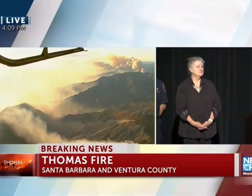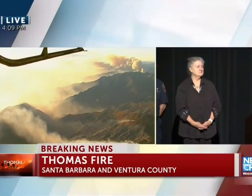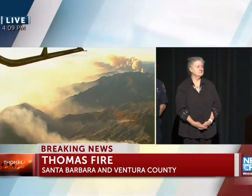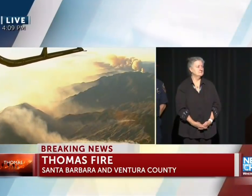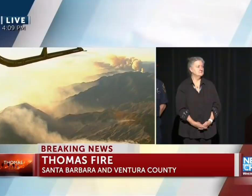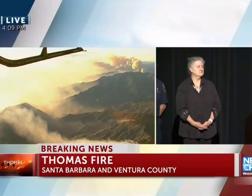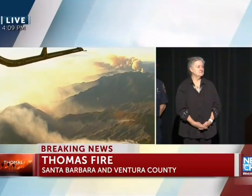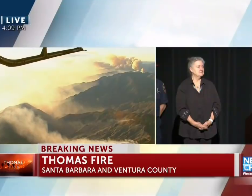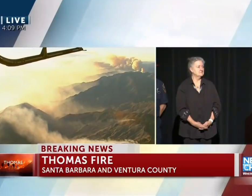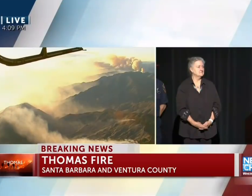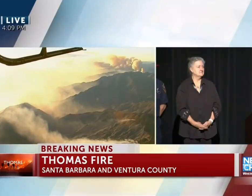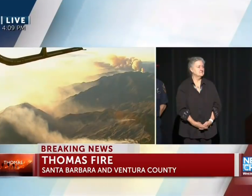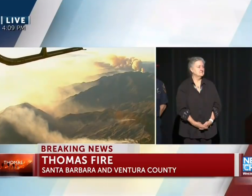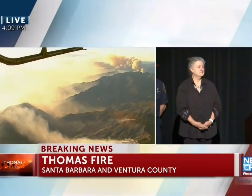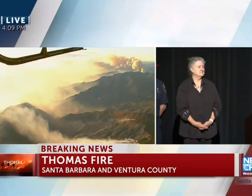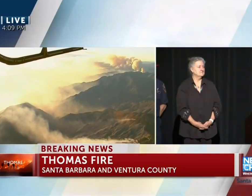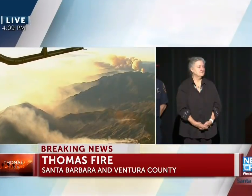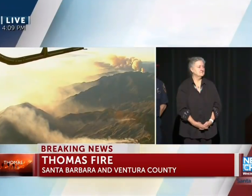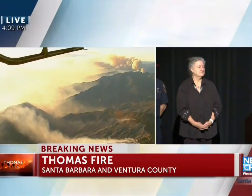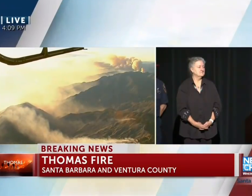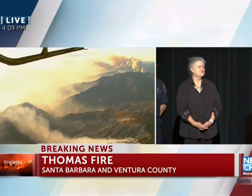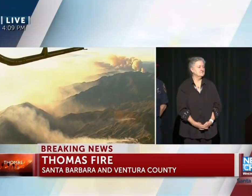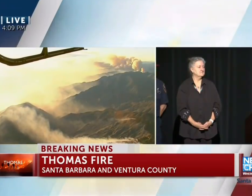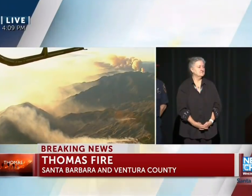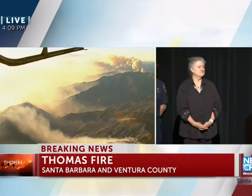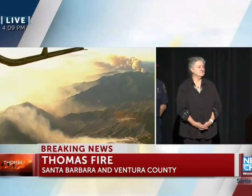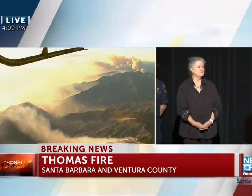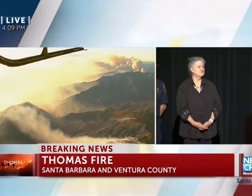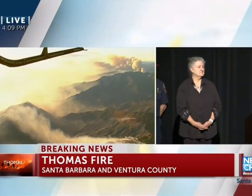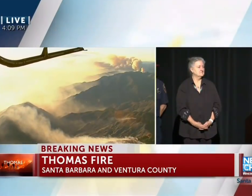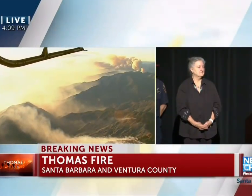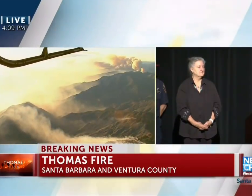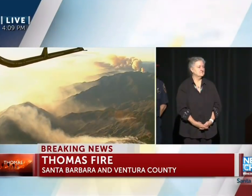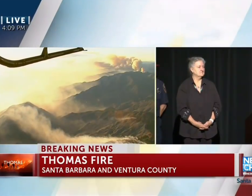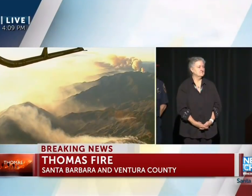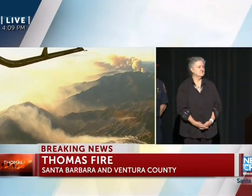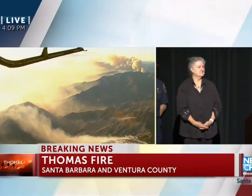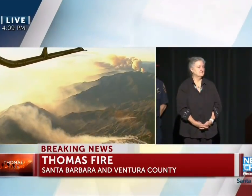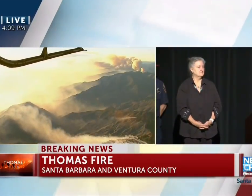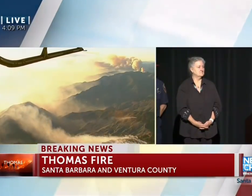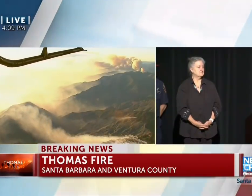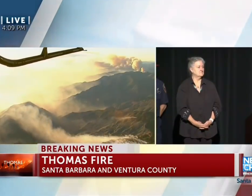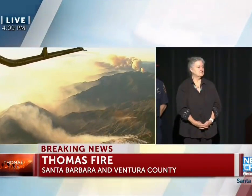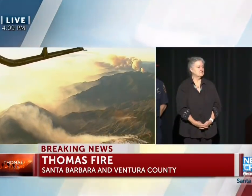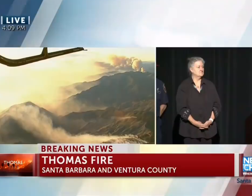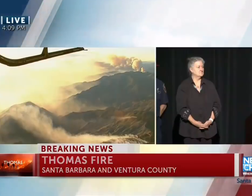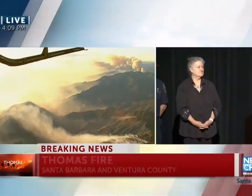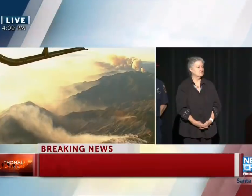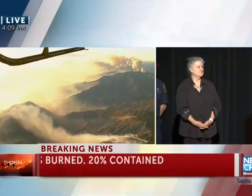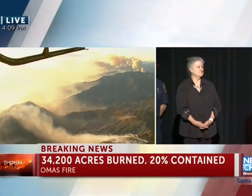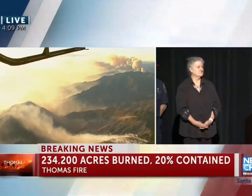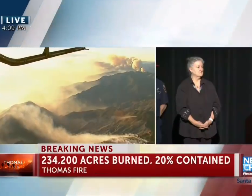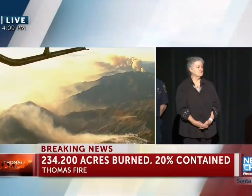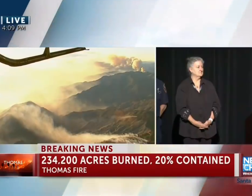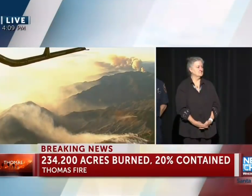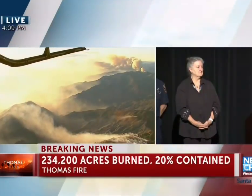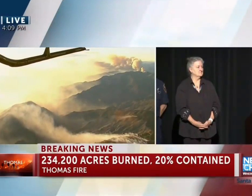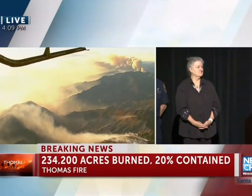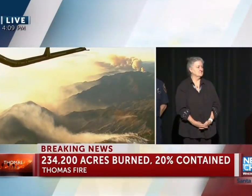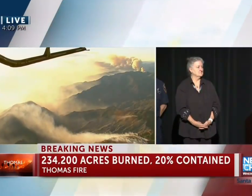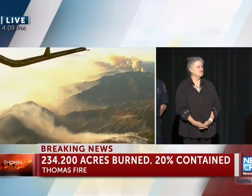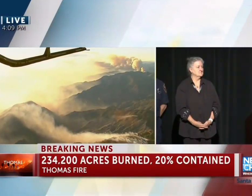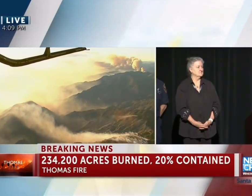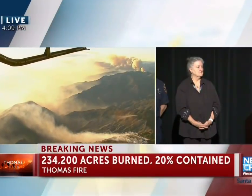este continuo incendio, el incendio Thomas, y estas personas nos van a actualizar sobre